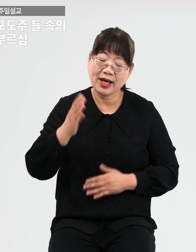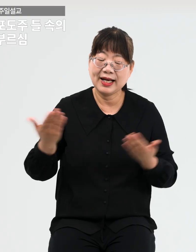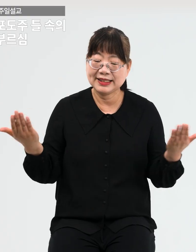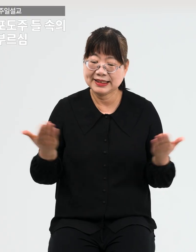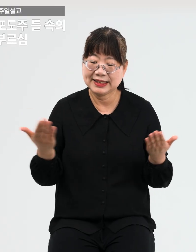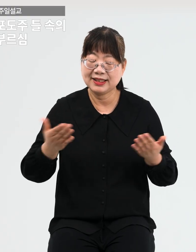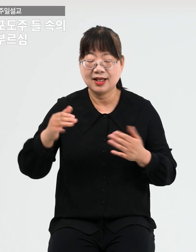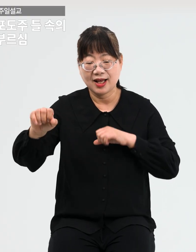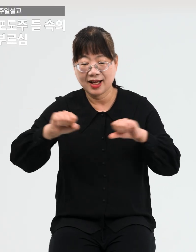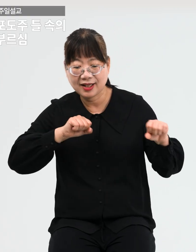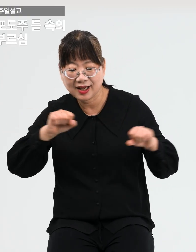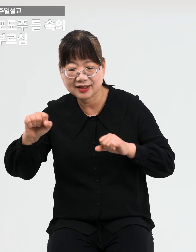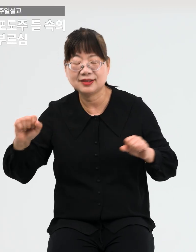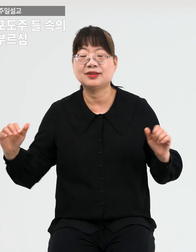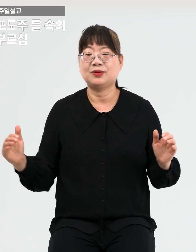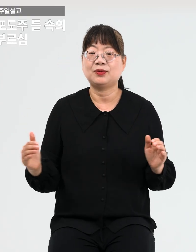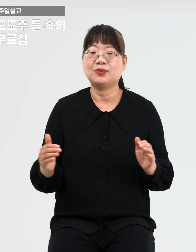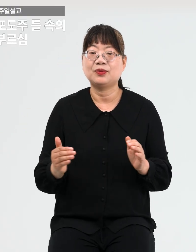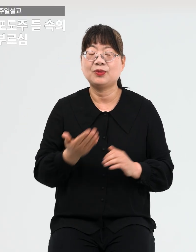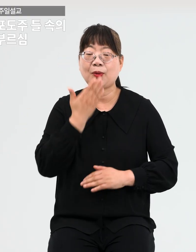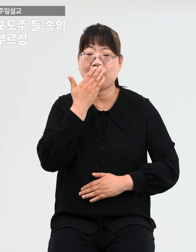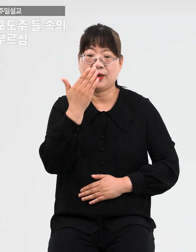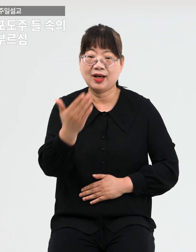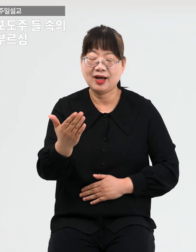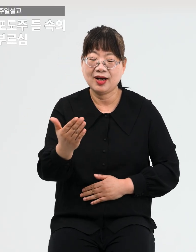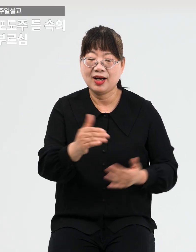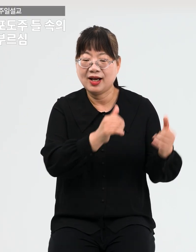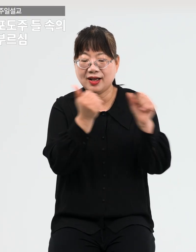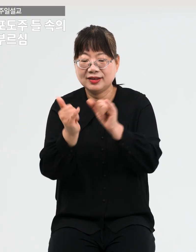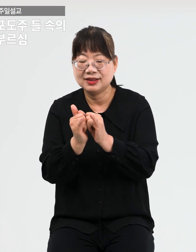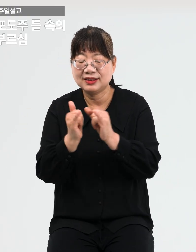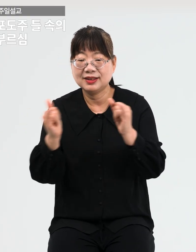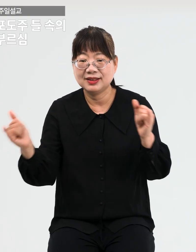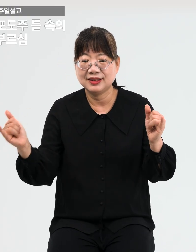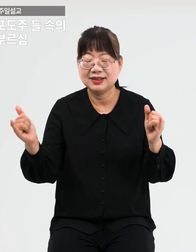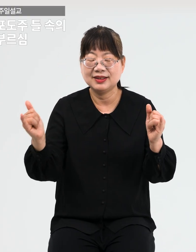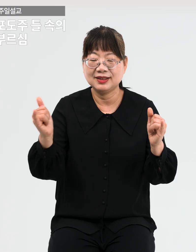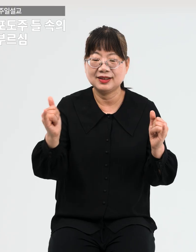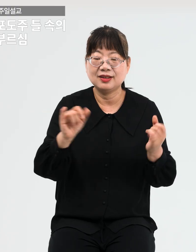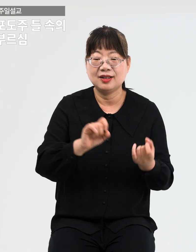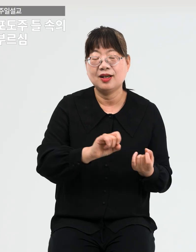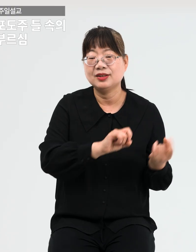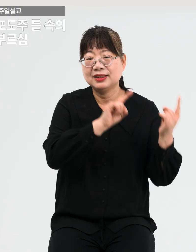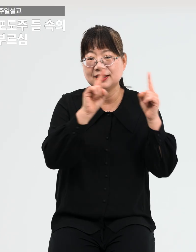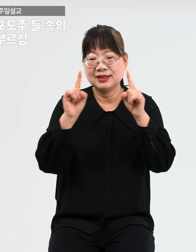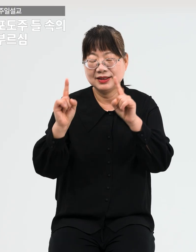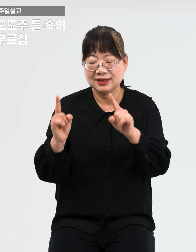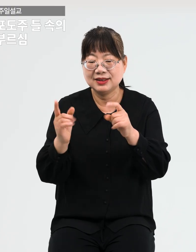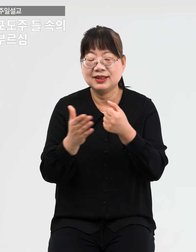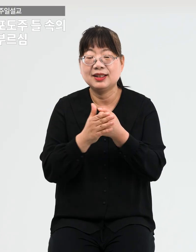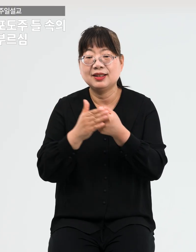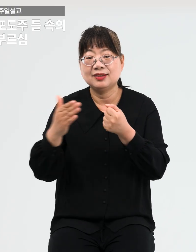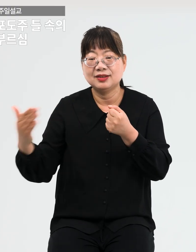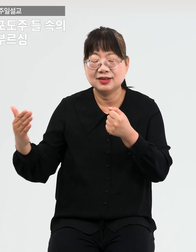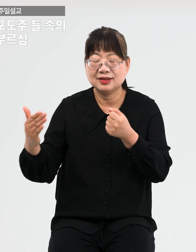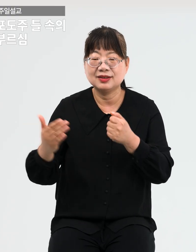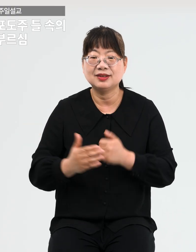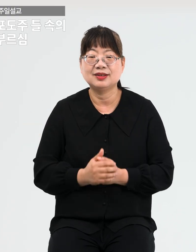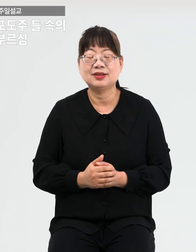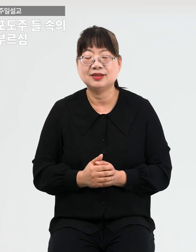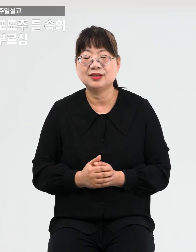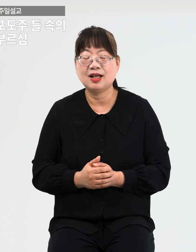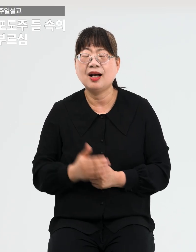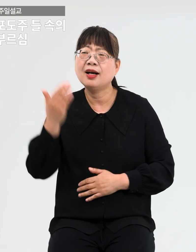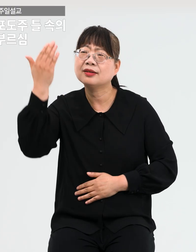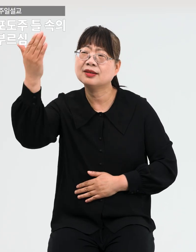불가능한 일 행하시고 죽은 자를 일으키시니 그를